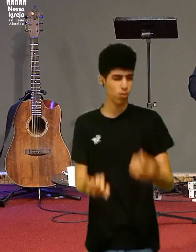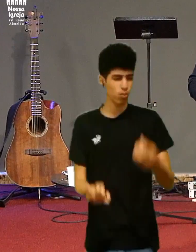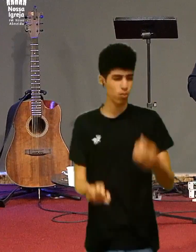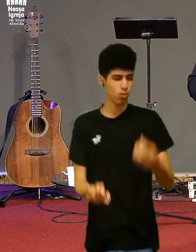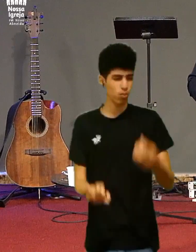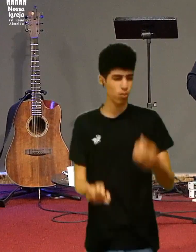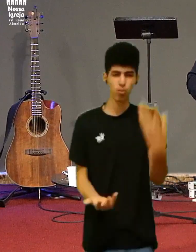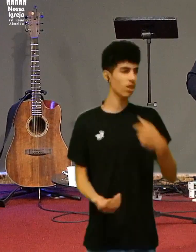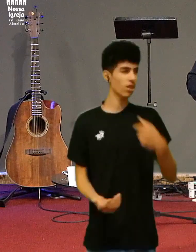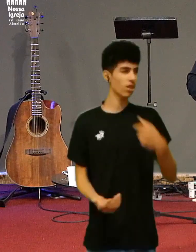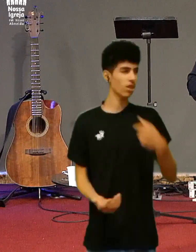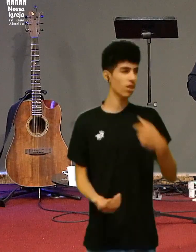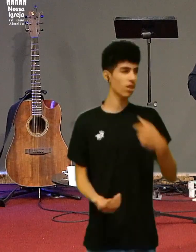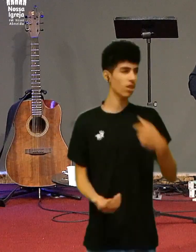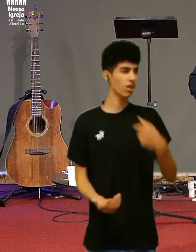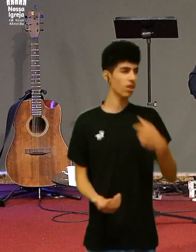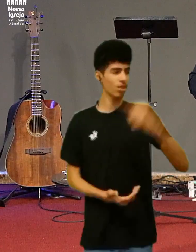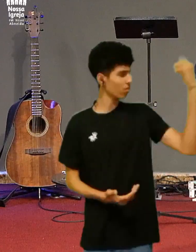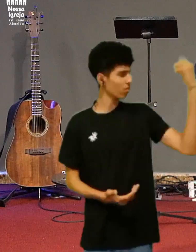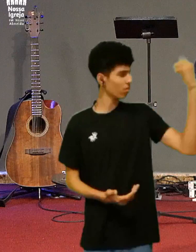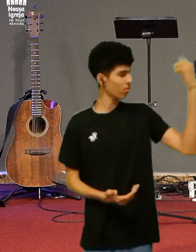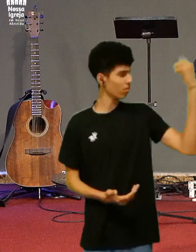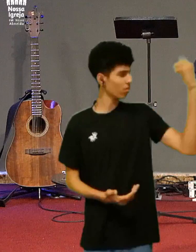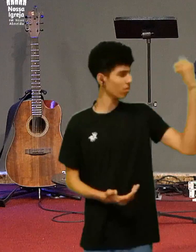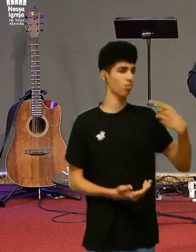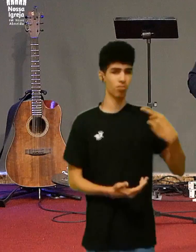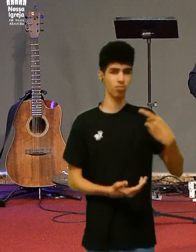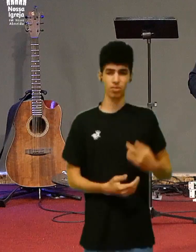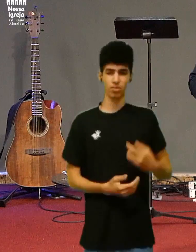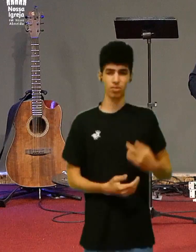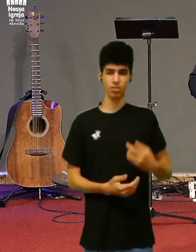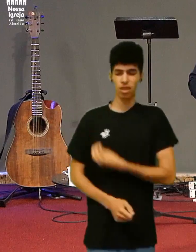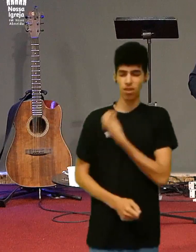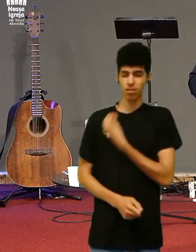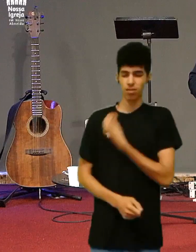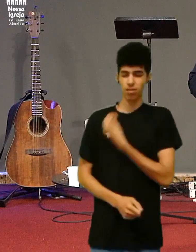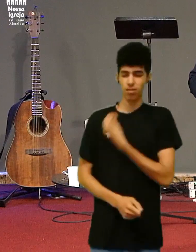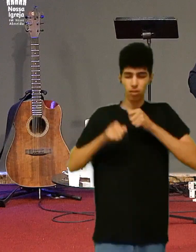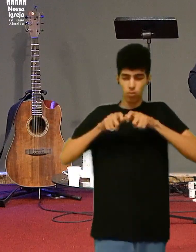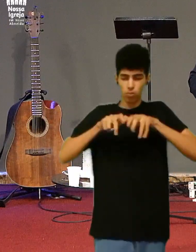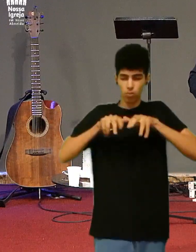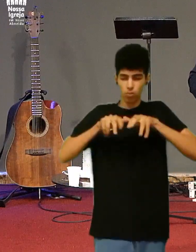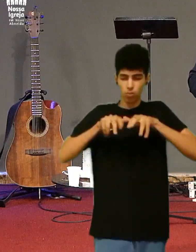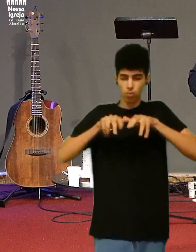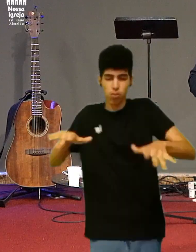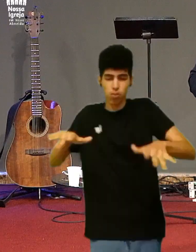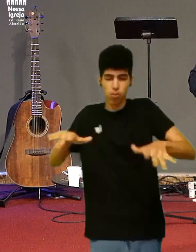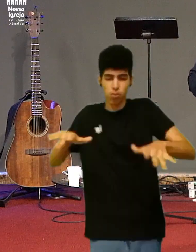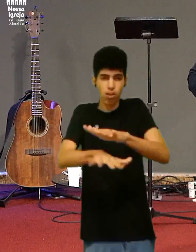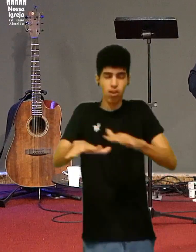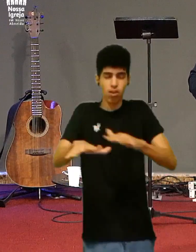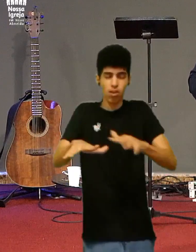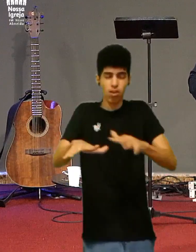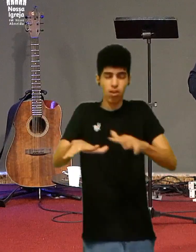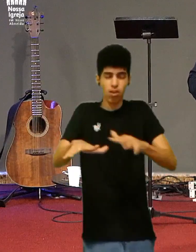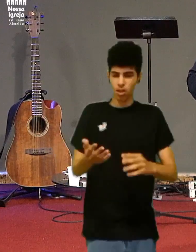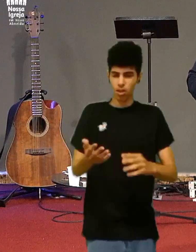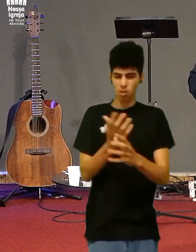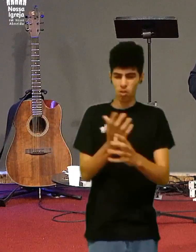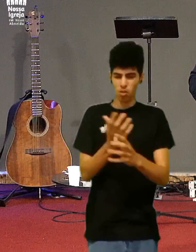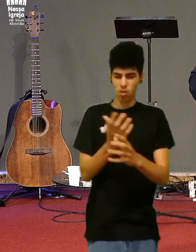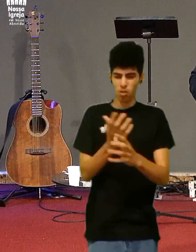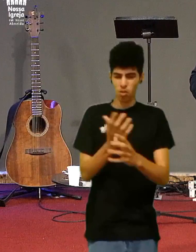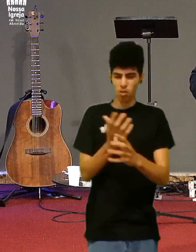Profetizei como ele me ordenara, e o Espírito entrou neles, e viveram, e se puseram em pé,